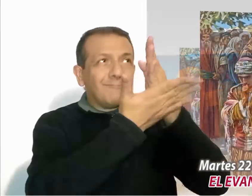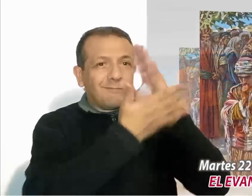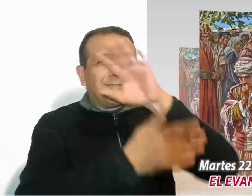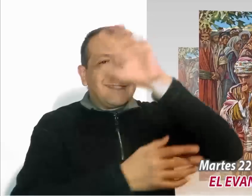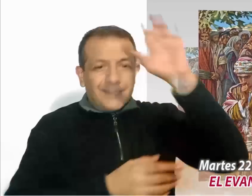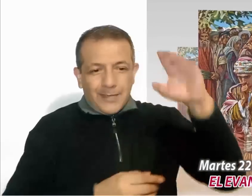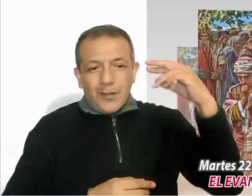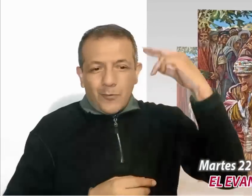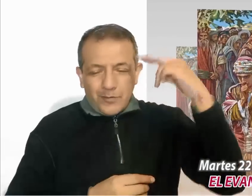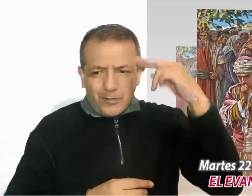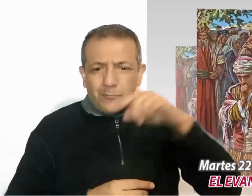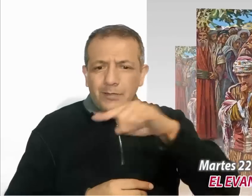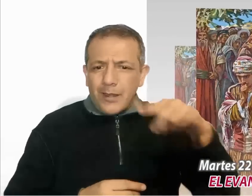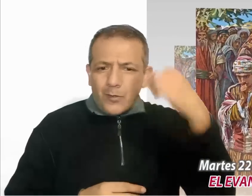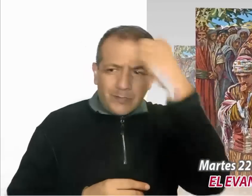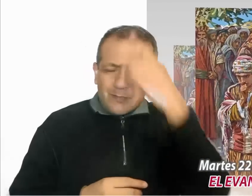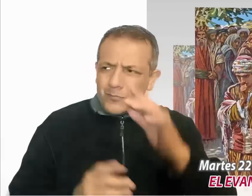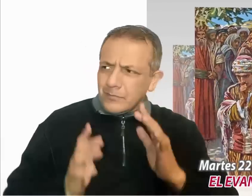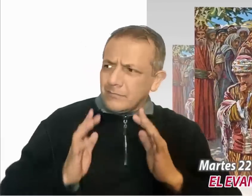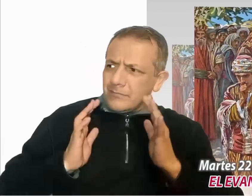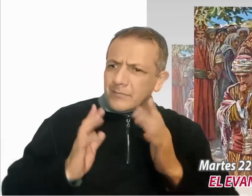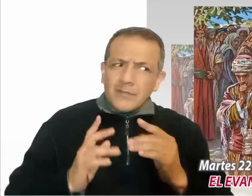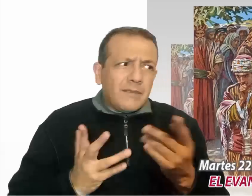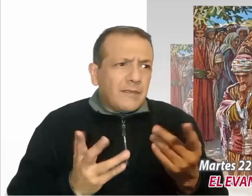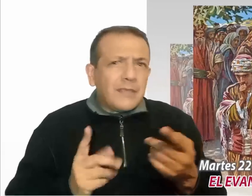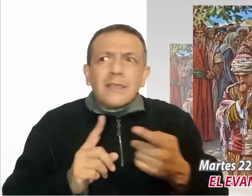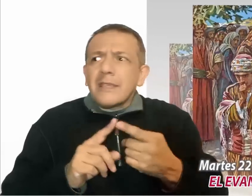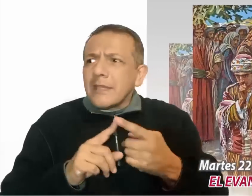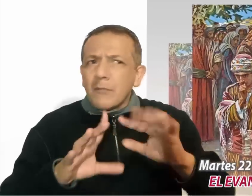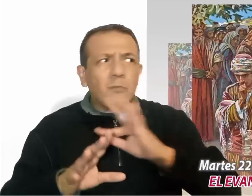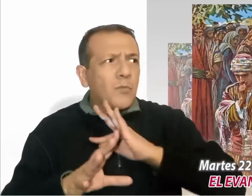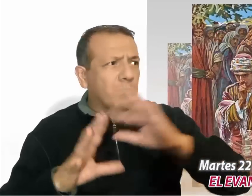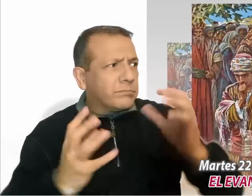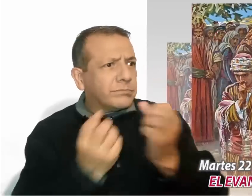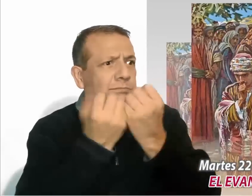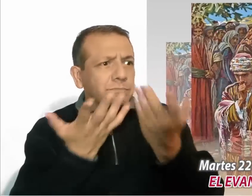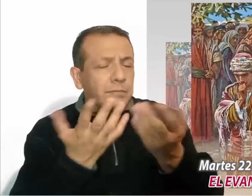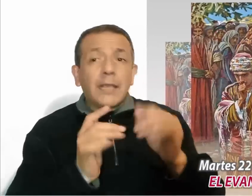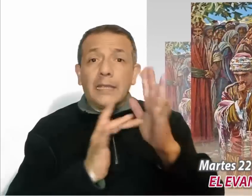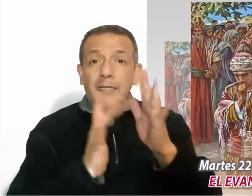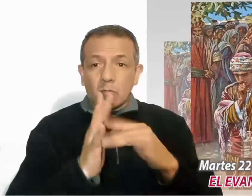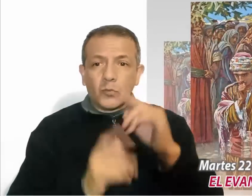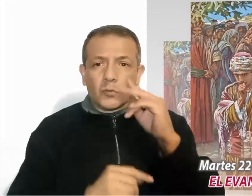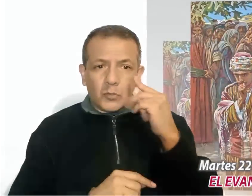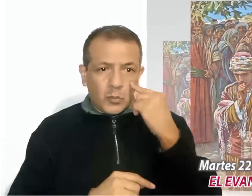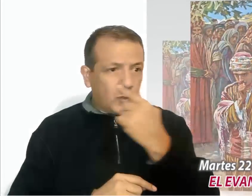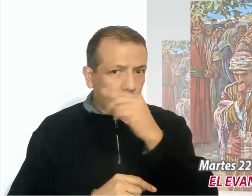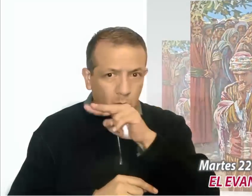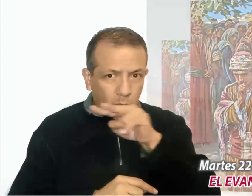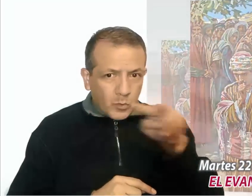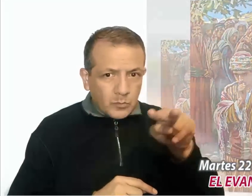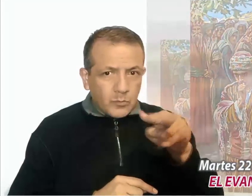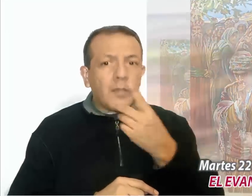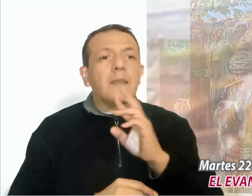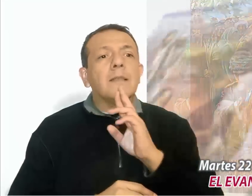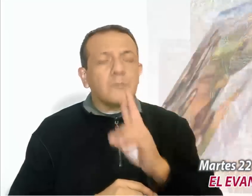discípulos se quedaron asombrados y exclamaron: Entonces, ¿quién podrá salvarse? Pero Jesús, mirándolos fijamente,